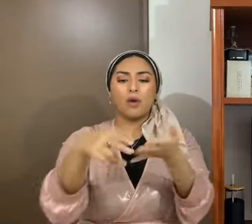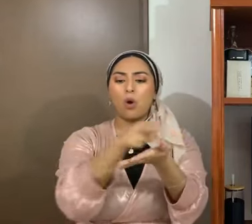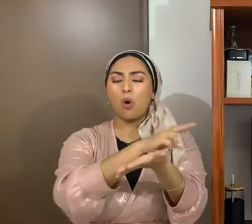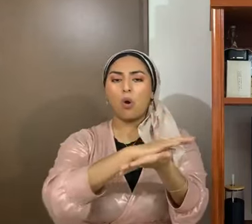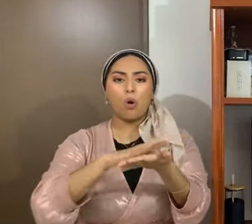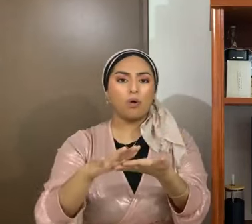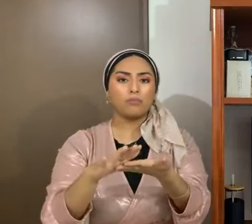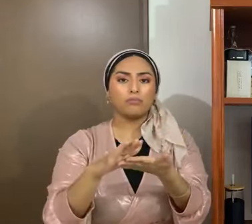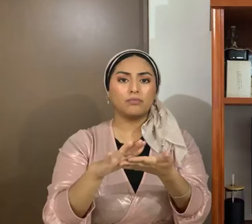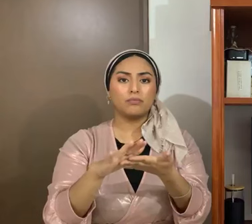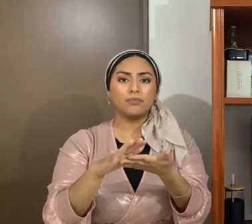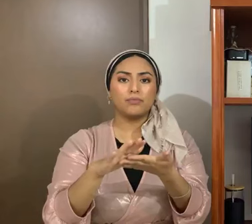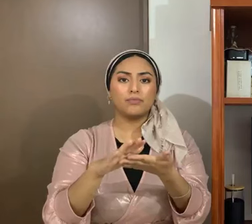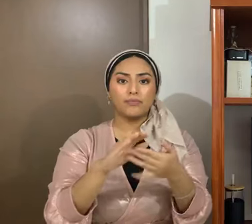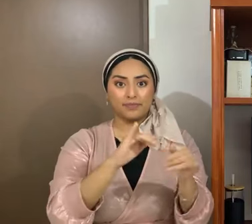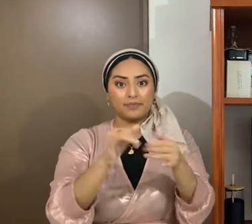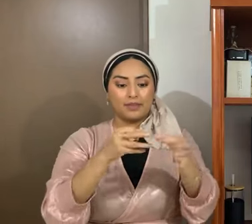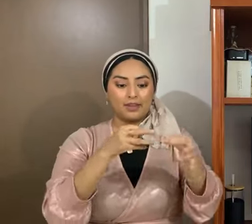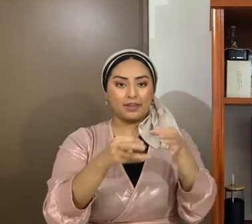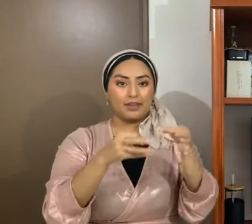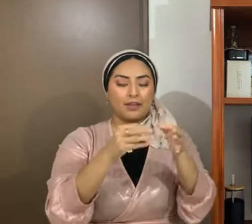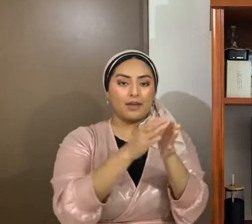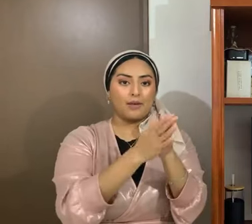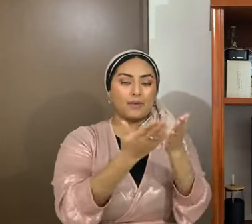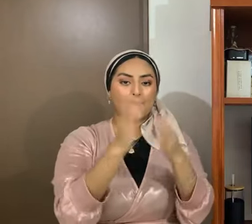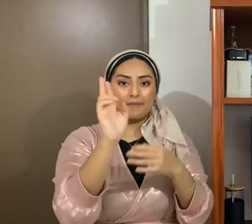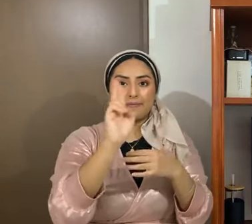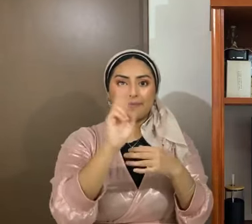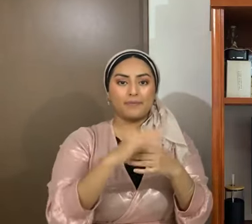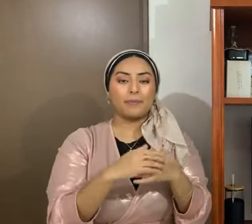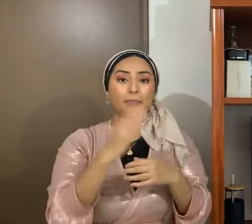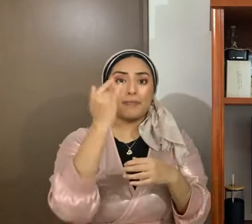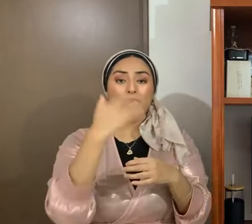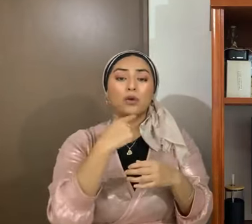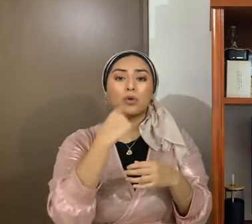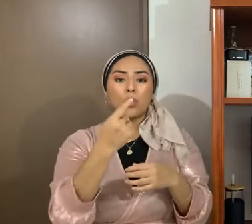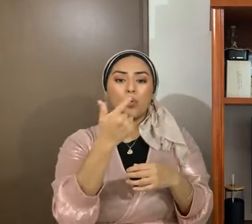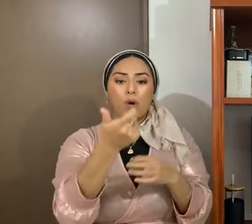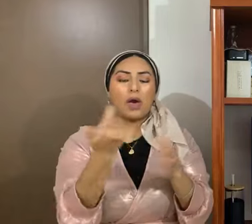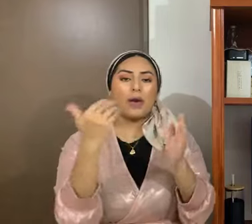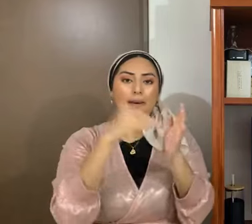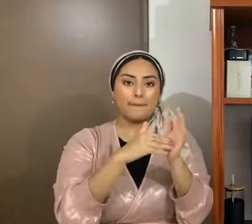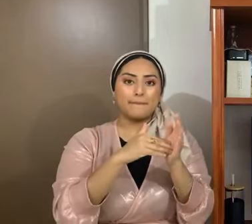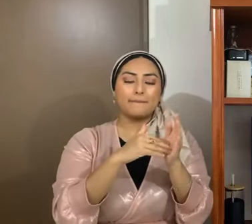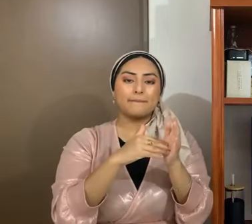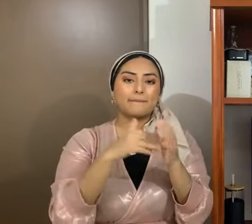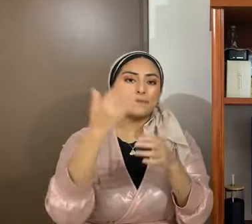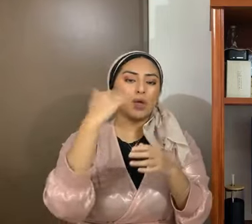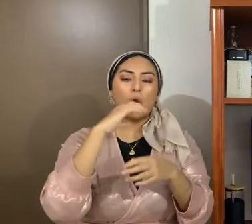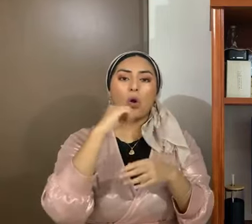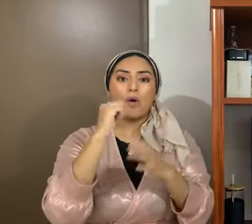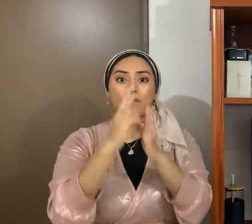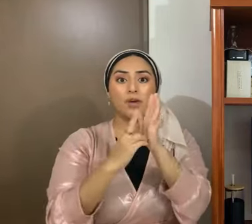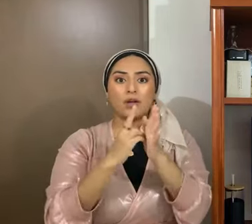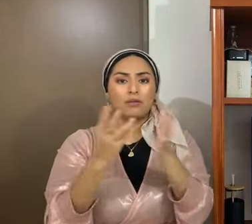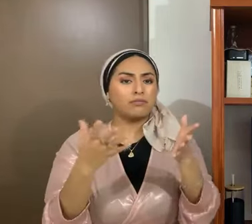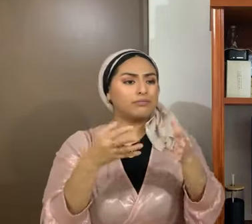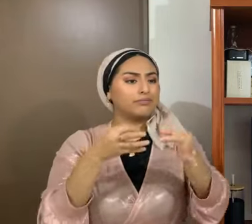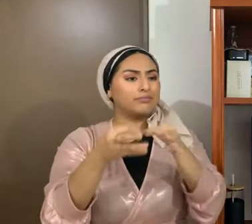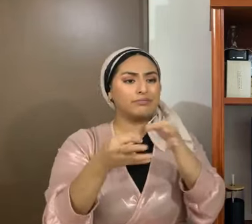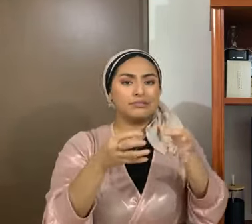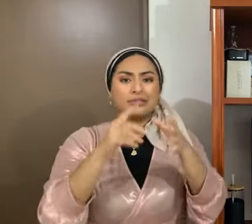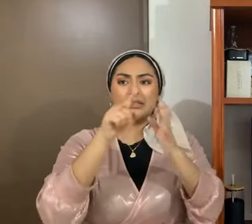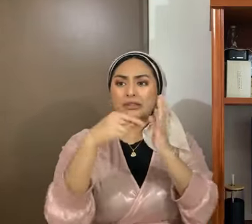kadoshim, ¿sí? Como las que están descritas en el libro de Apocalipsis. Por eso les digo que repasen esos temas, porque aquí nos podríamos extender